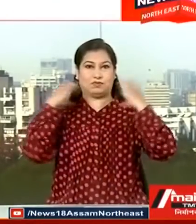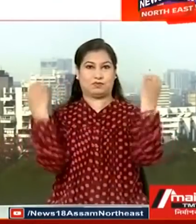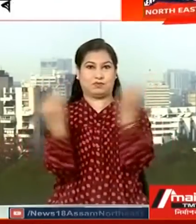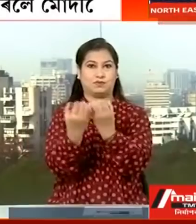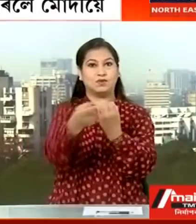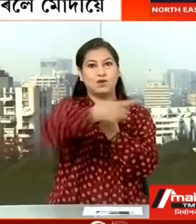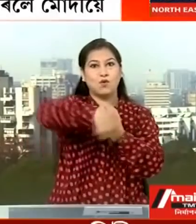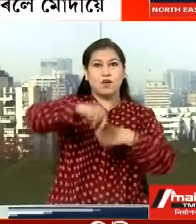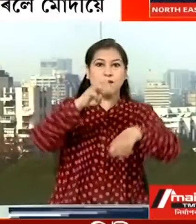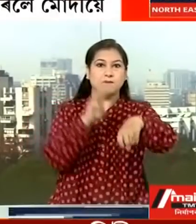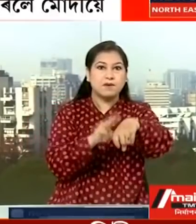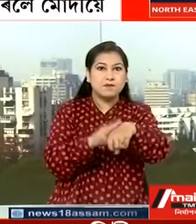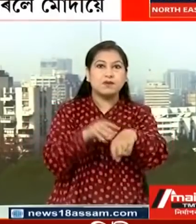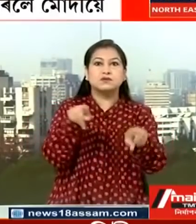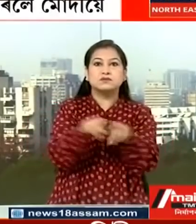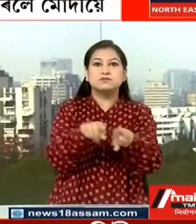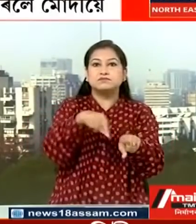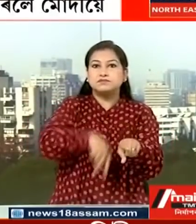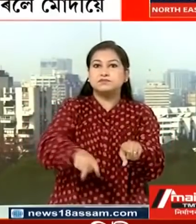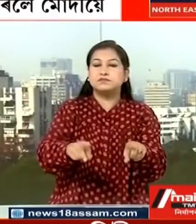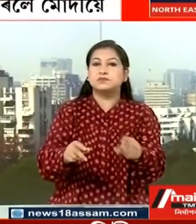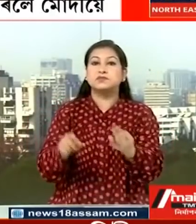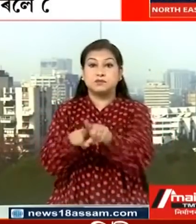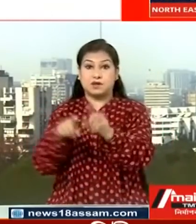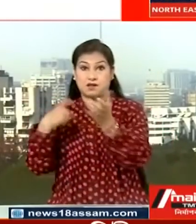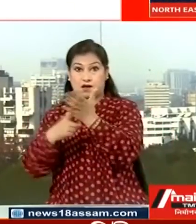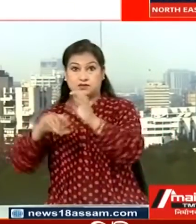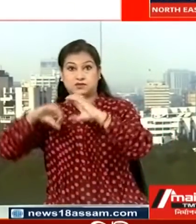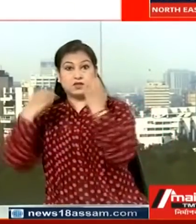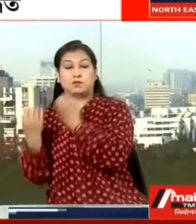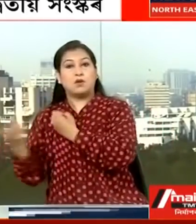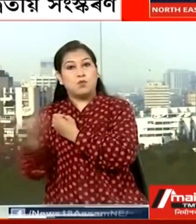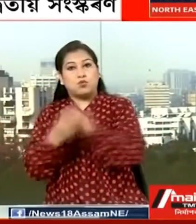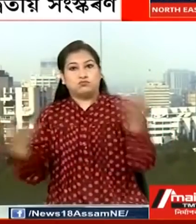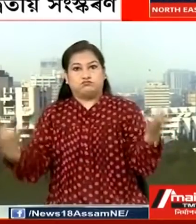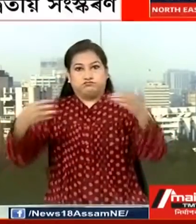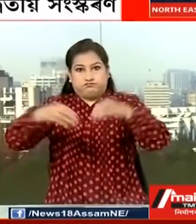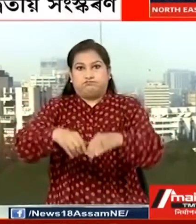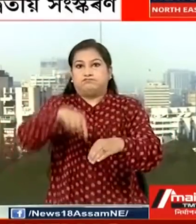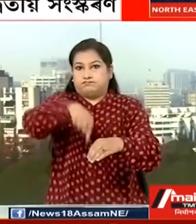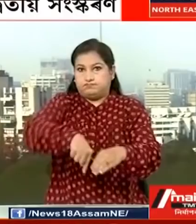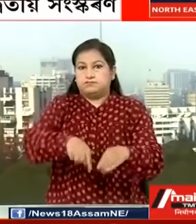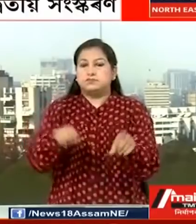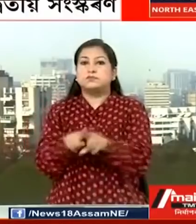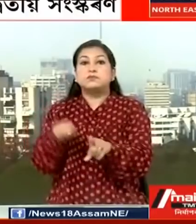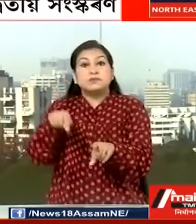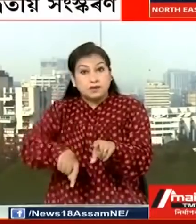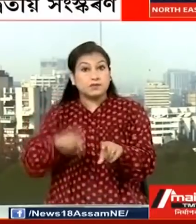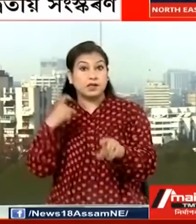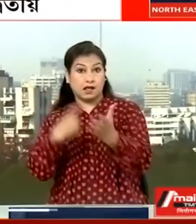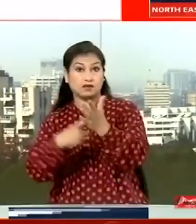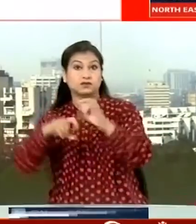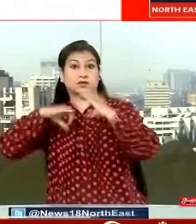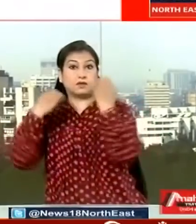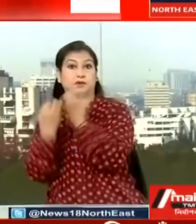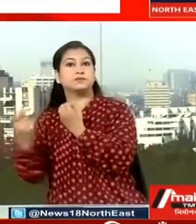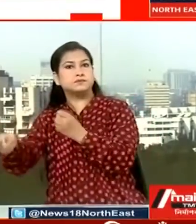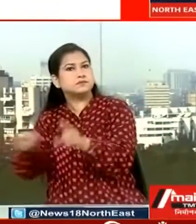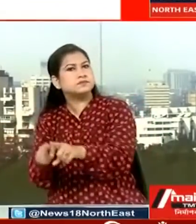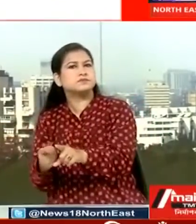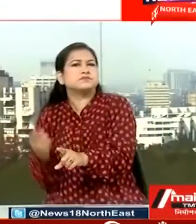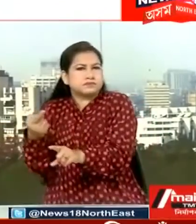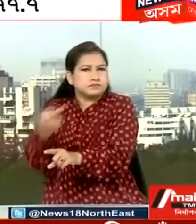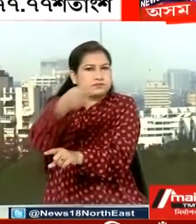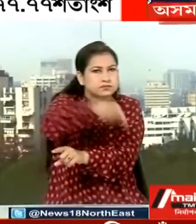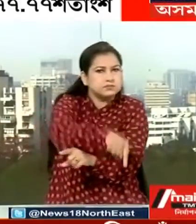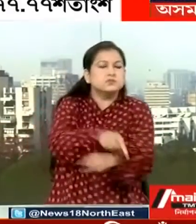सदस्य लोकसभा के अंदर दर्शक दीघा के साथ ही राज्यसभा में भी बैठेंगे, जबकि इसी तरह राज्यसभा के सदस्य भी सदन